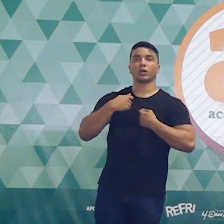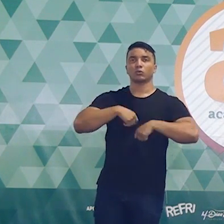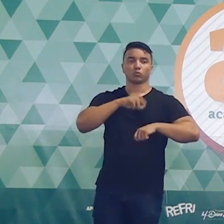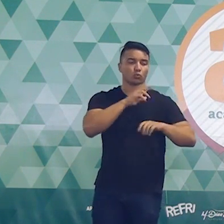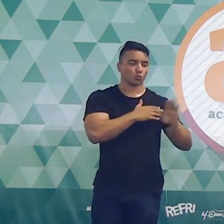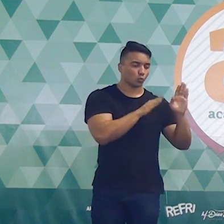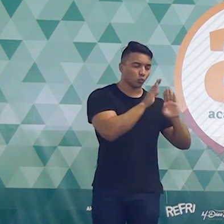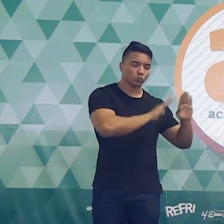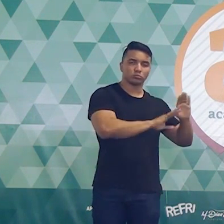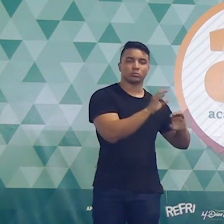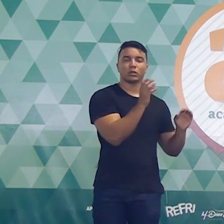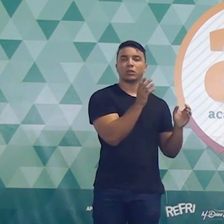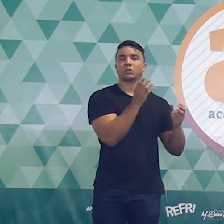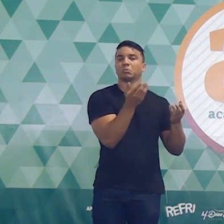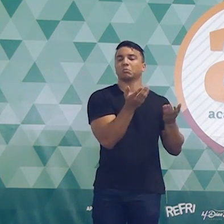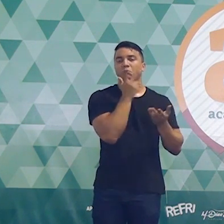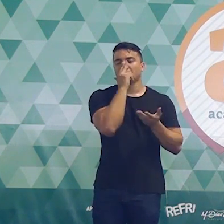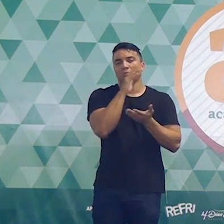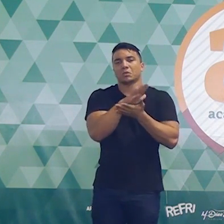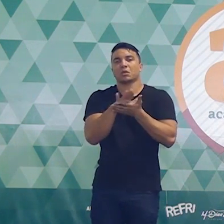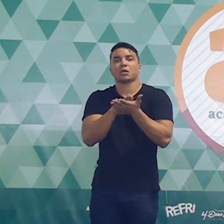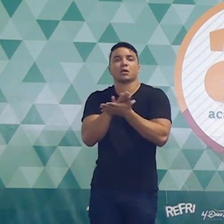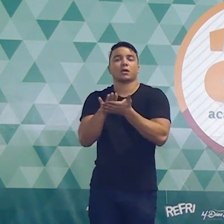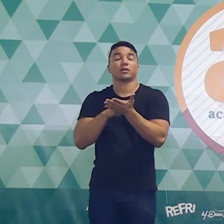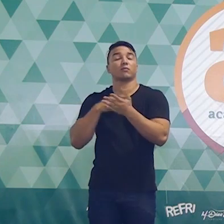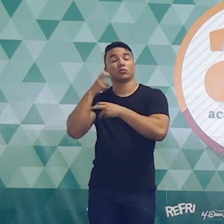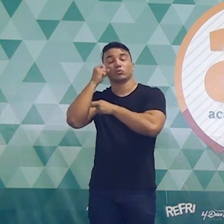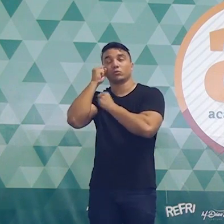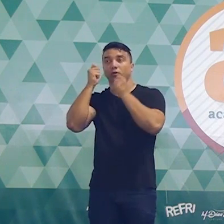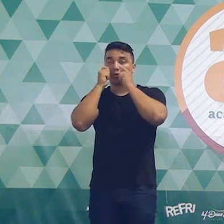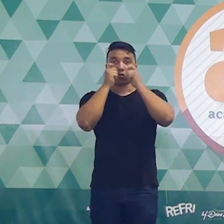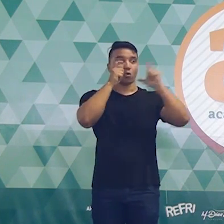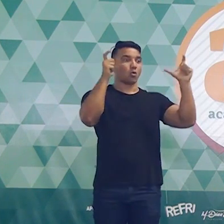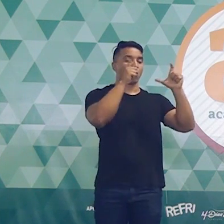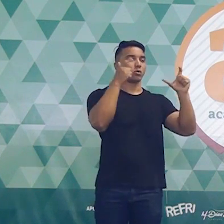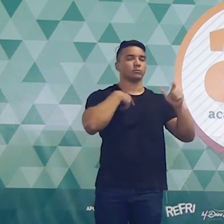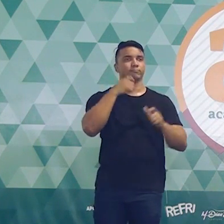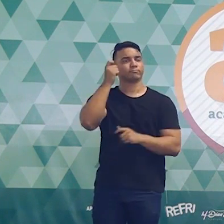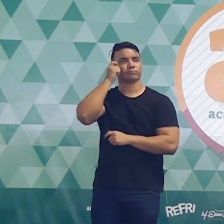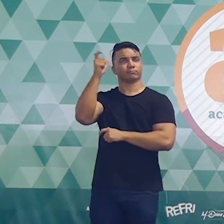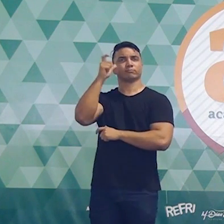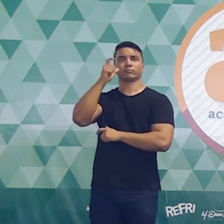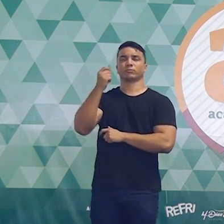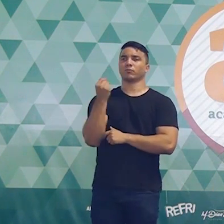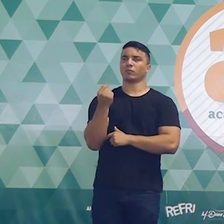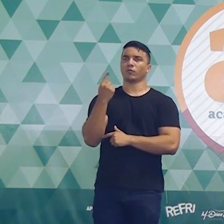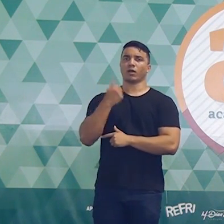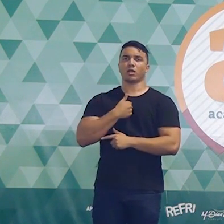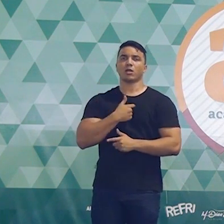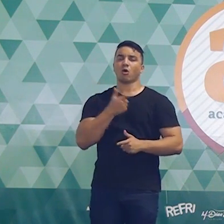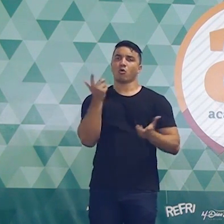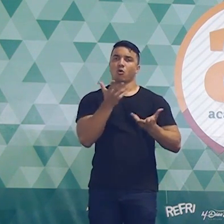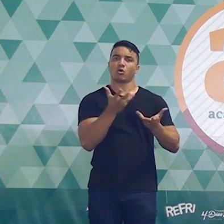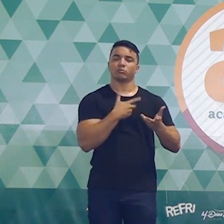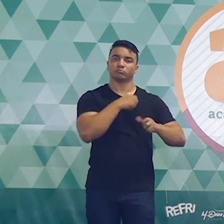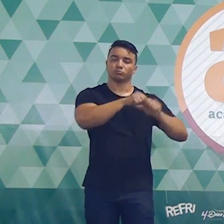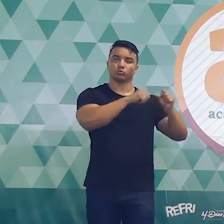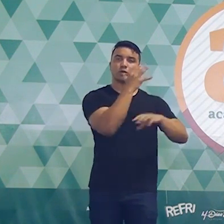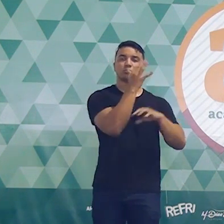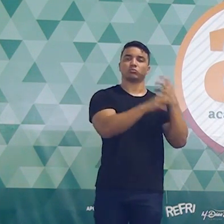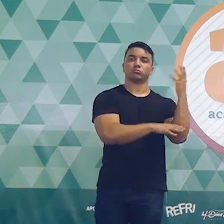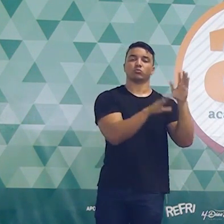preservo o meio ambiente, aí eu vou dormir, aí quando eu acordo no outro dia, eu acordei um cidadão que preserva a natureza. É